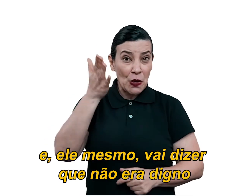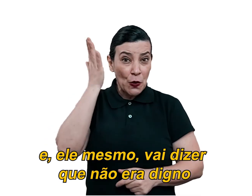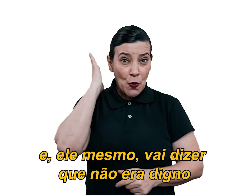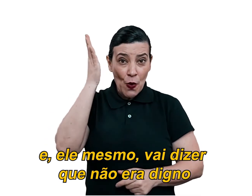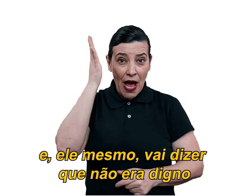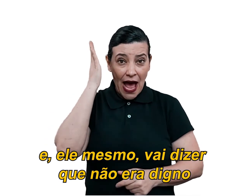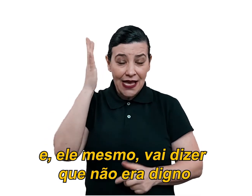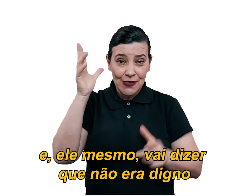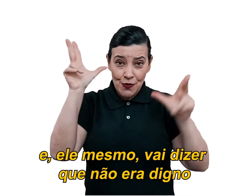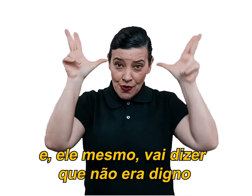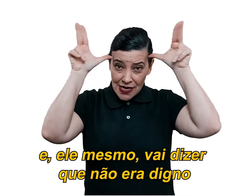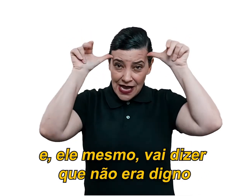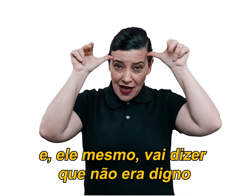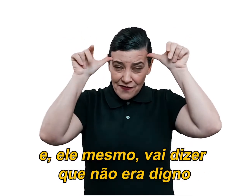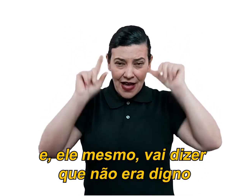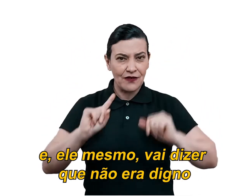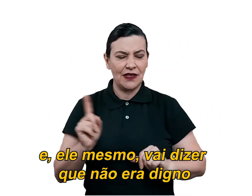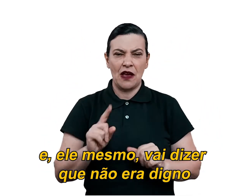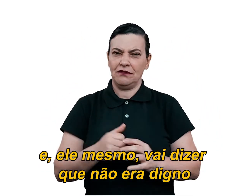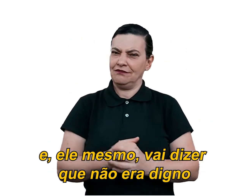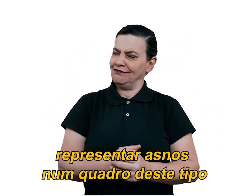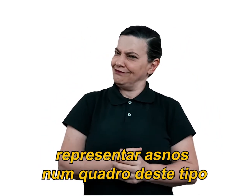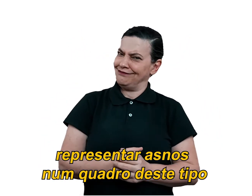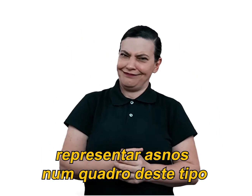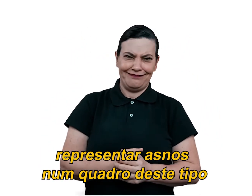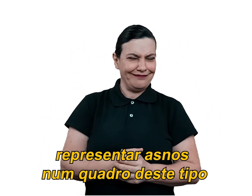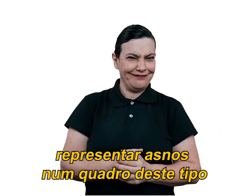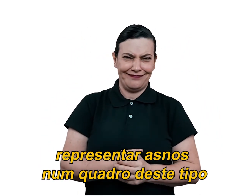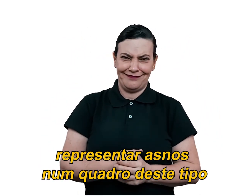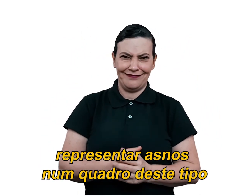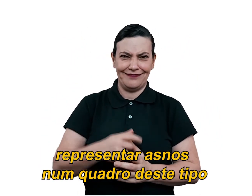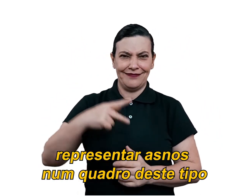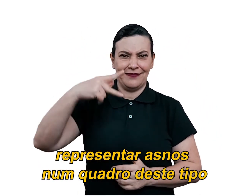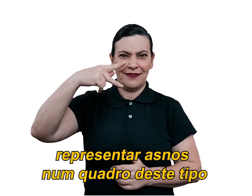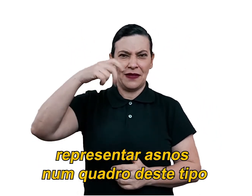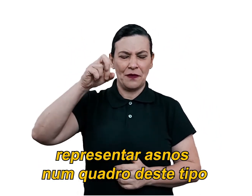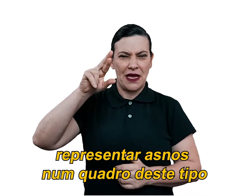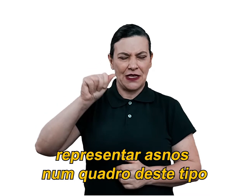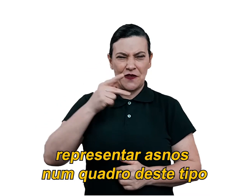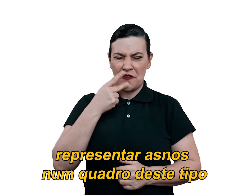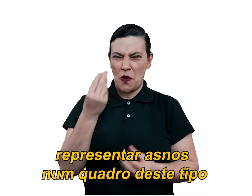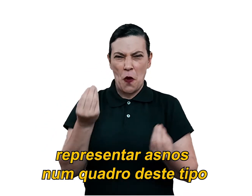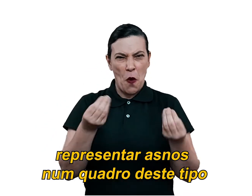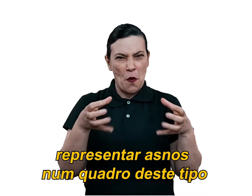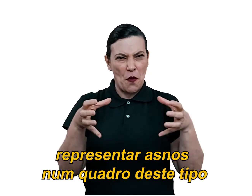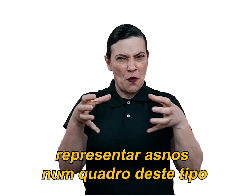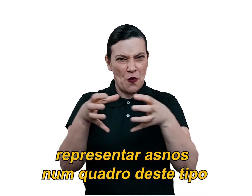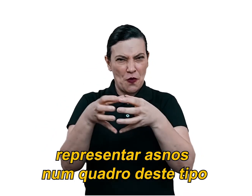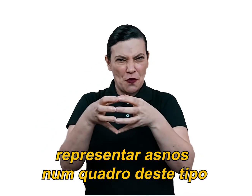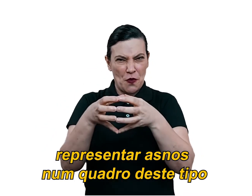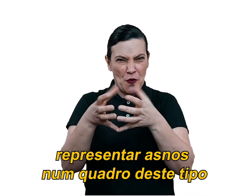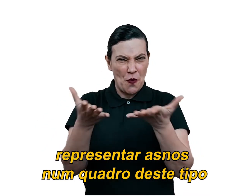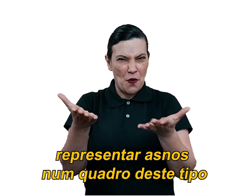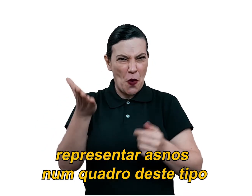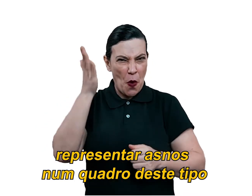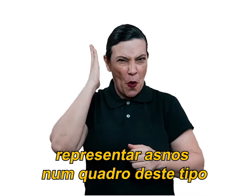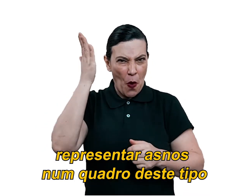mesmo vai dizer que não era digno representar, né, asnos, tropas, né, asnos, né, num quadro desse tipo,